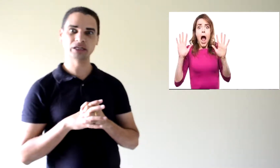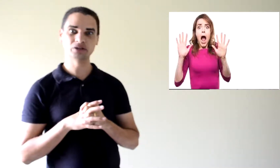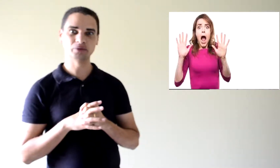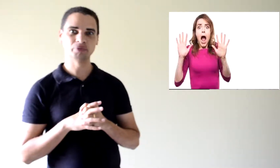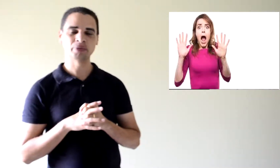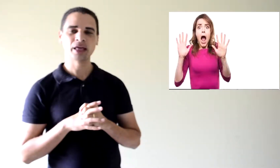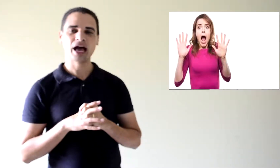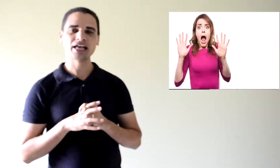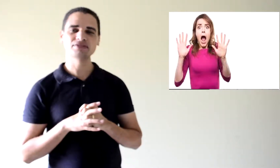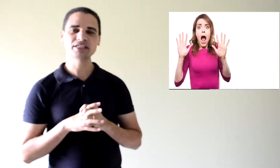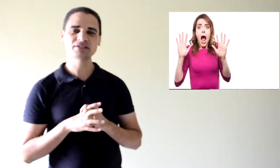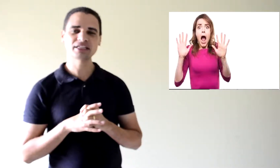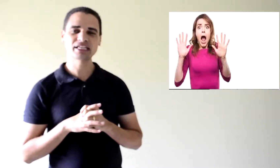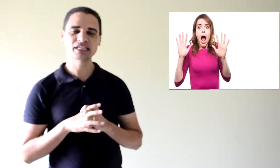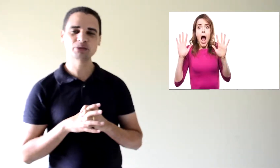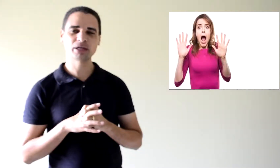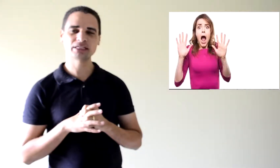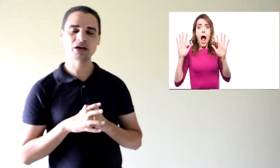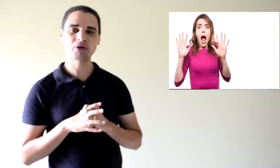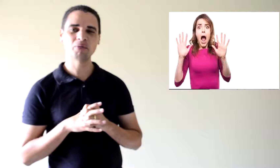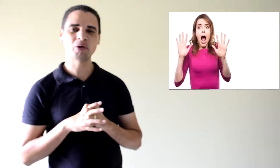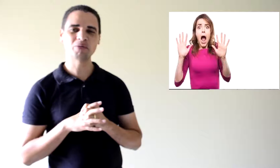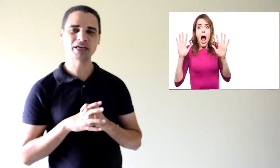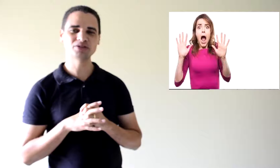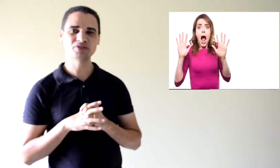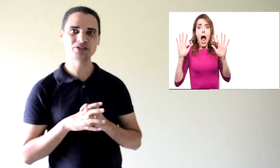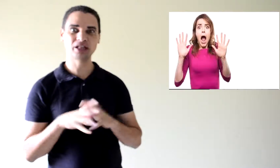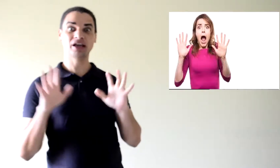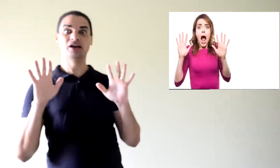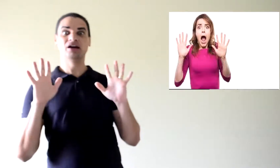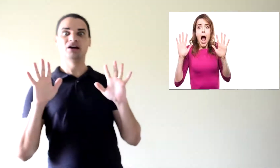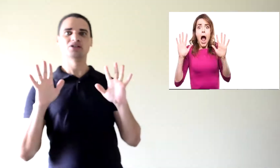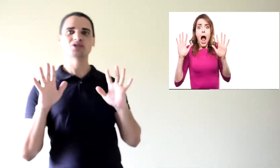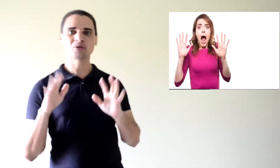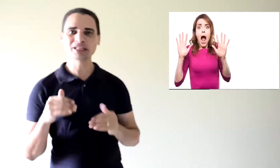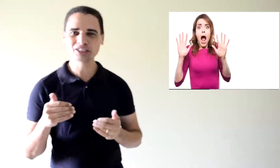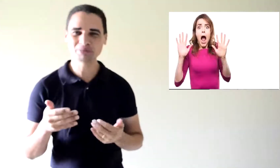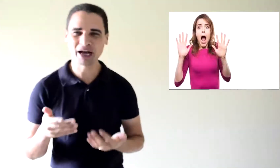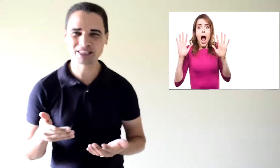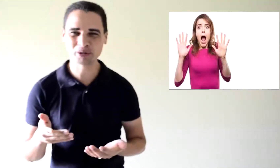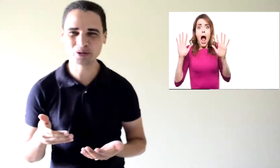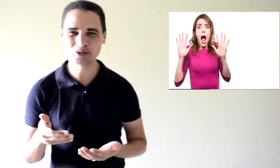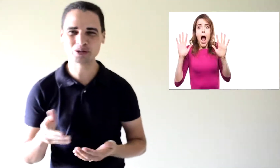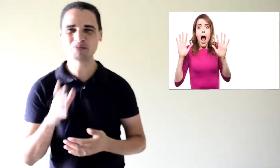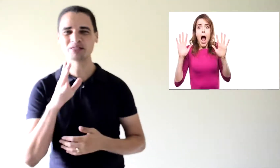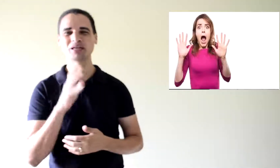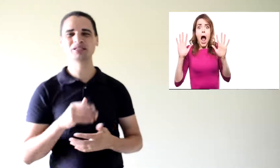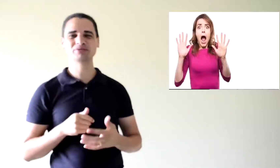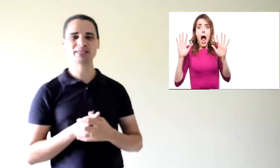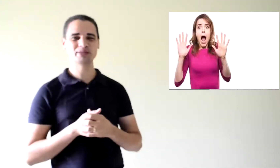espanto. Às vezes fazer essa expressão é um pouco mais difícil, né? Só quando a gente passa por um susto mesmo que a gente faz uma